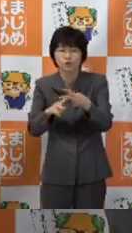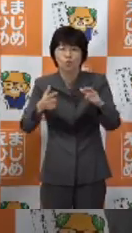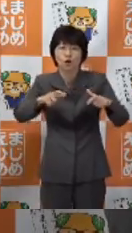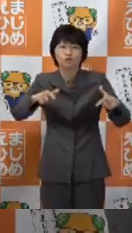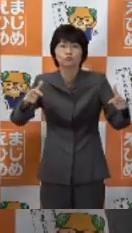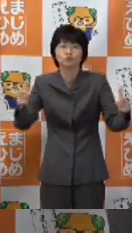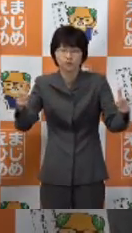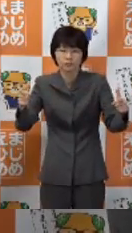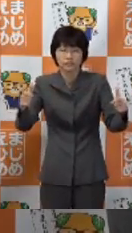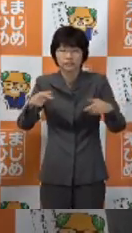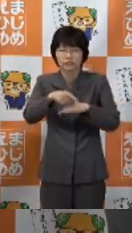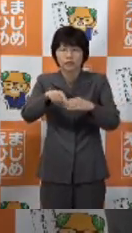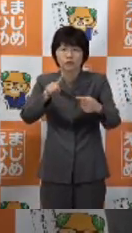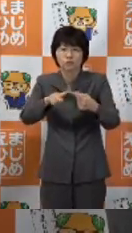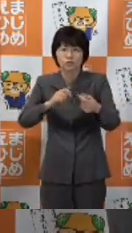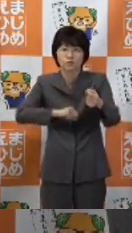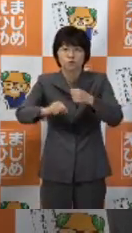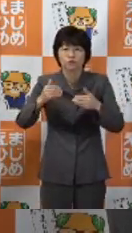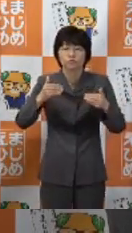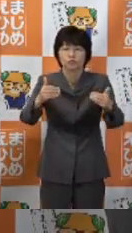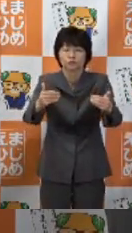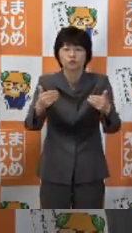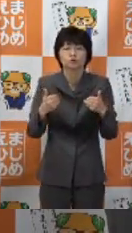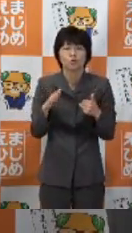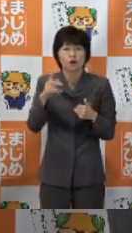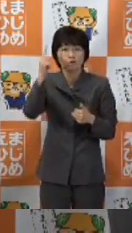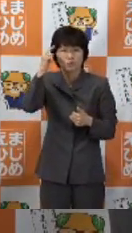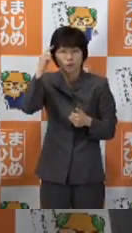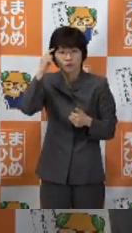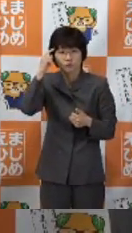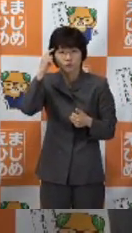バーチャは憲法の機能拡充に